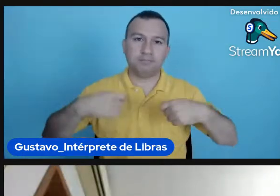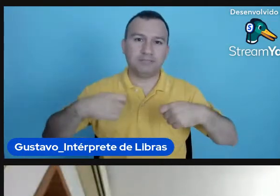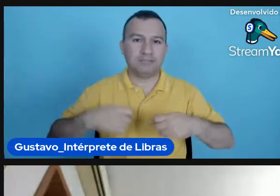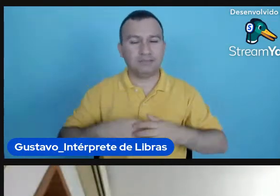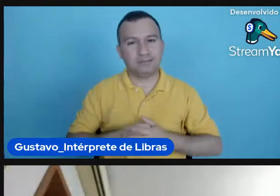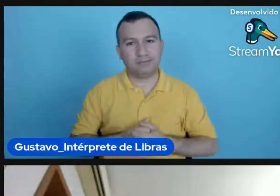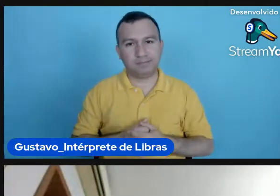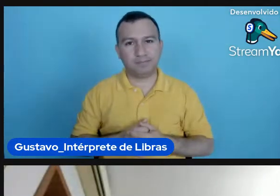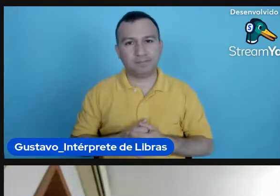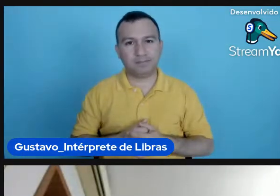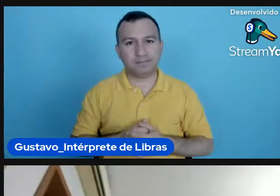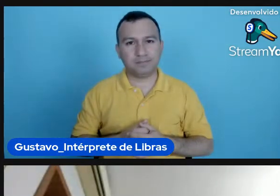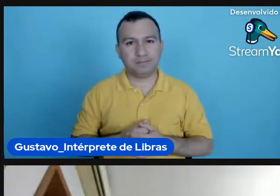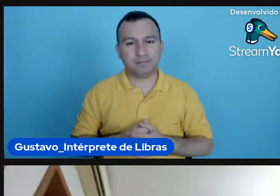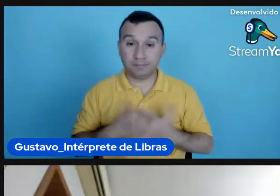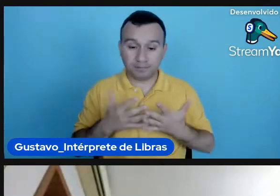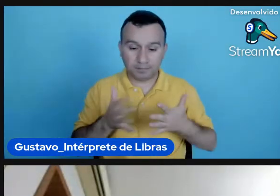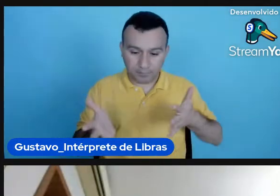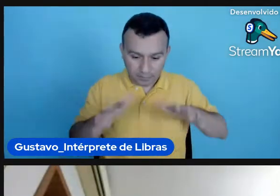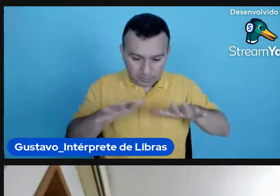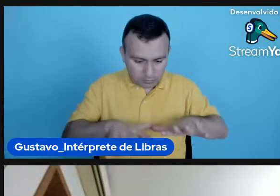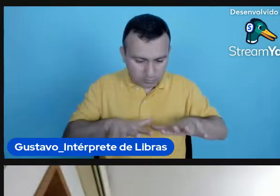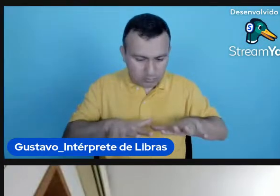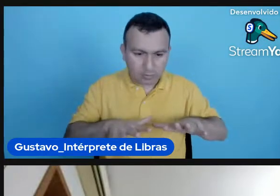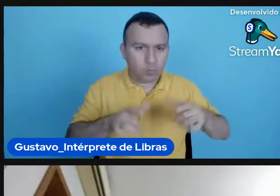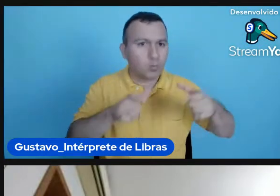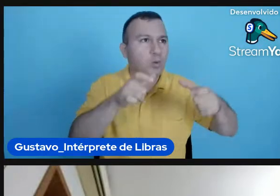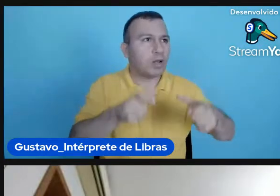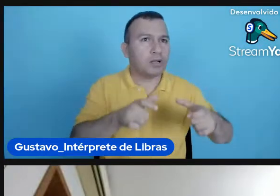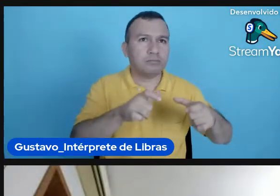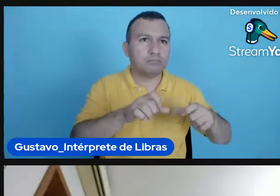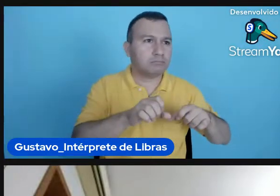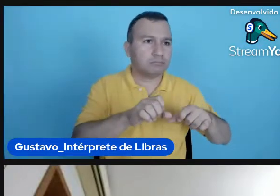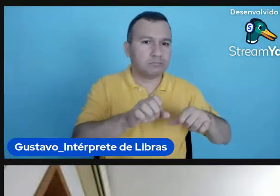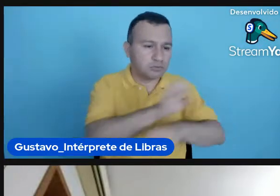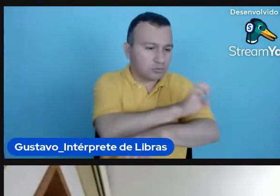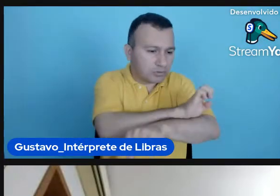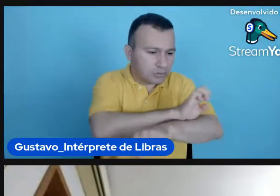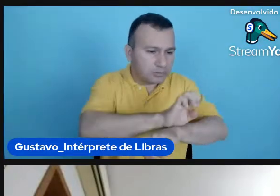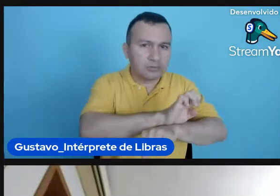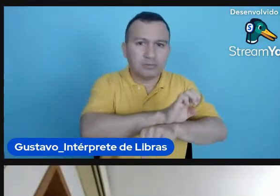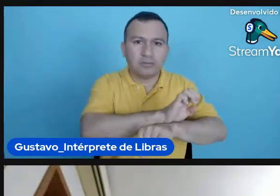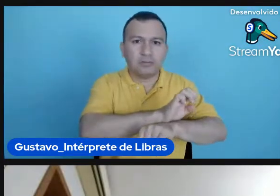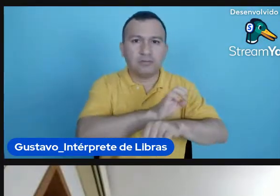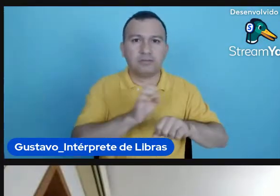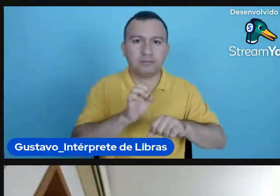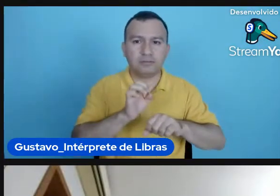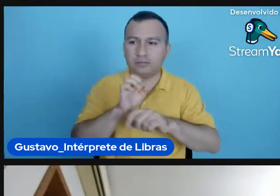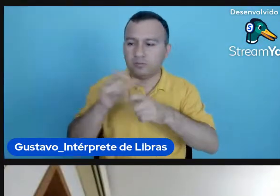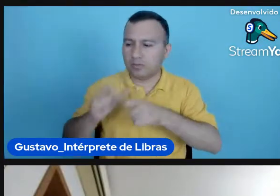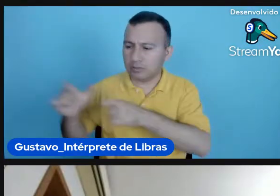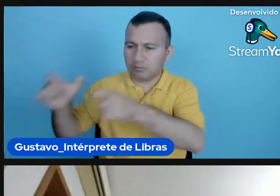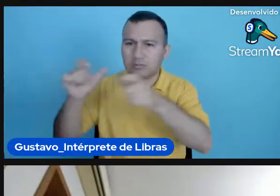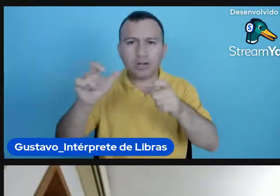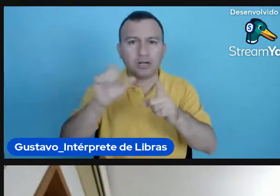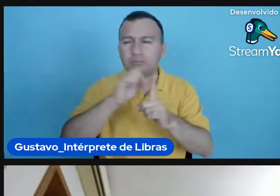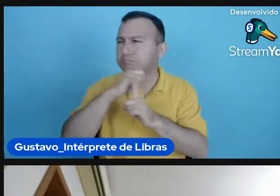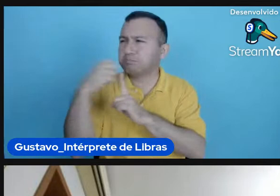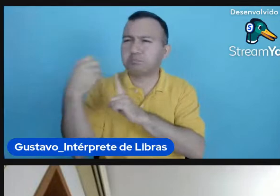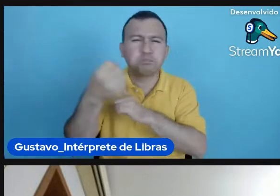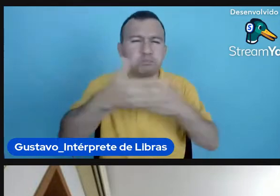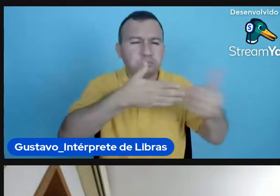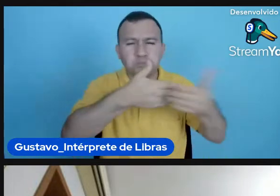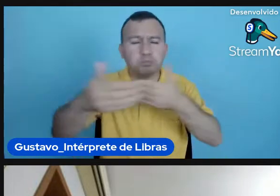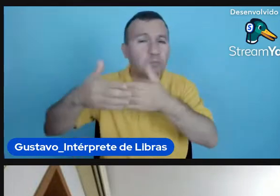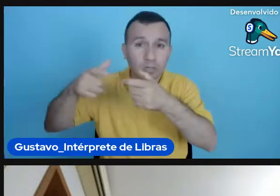na educação, seja na sociedade, seja em qualquer espaço, ele precisa prever que a convivência vai